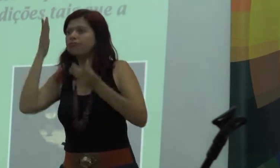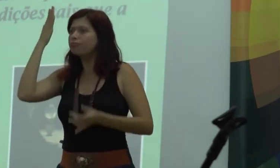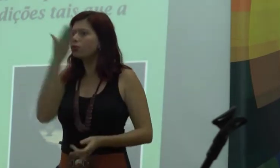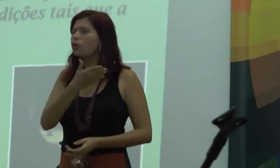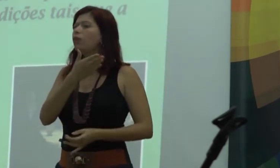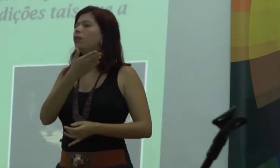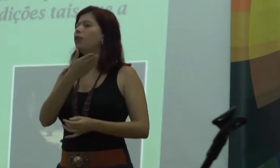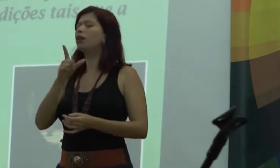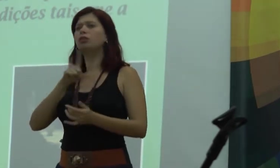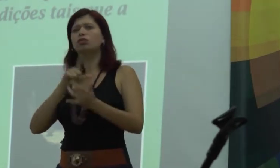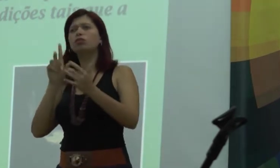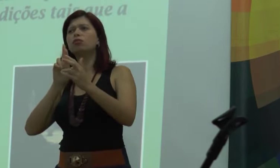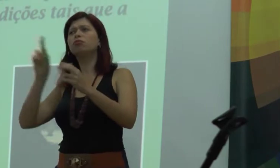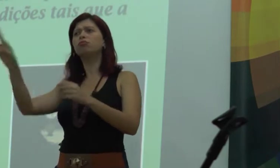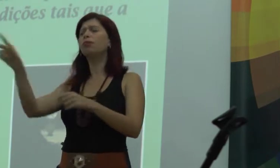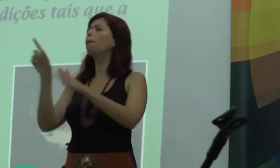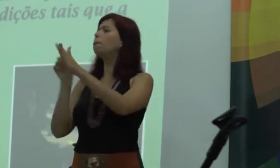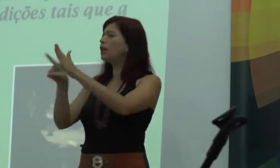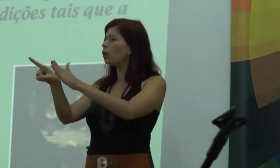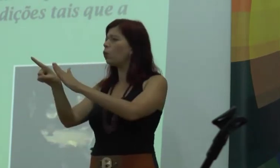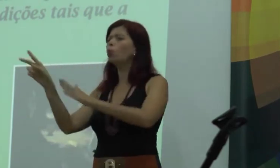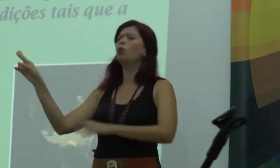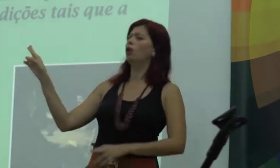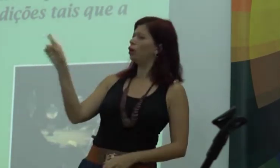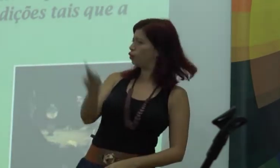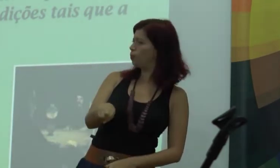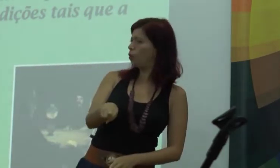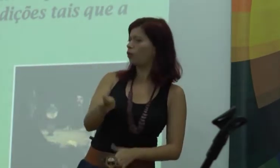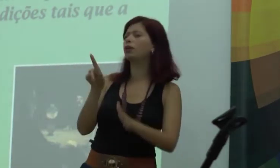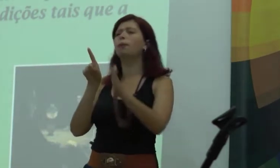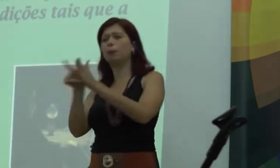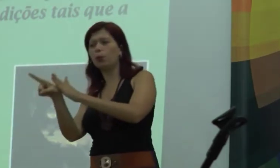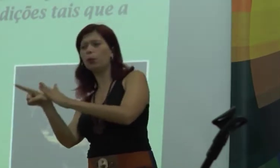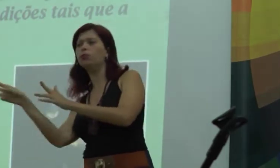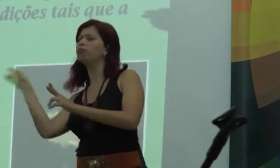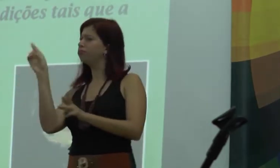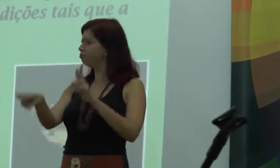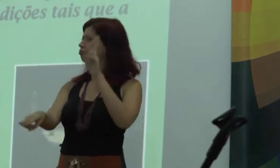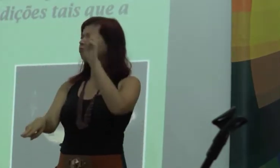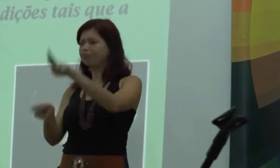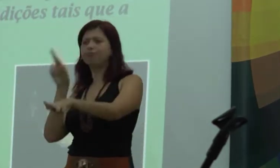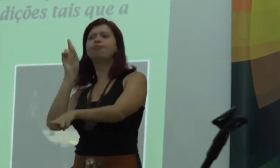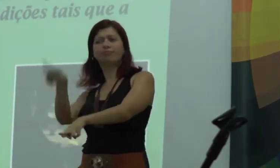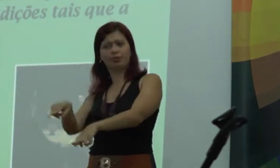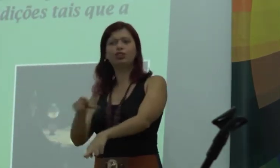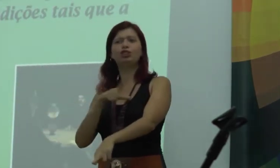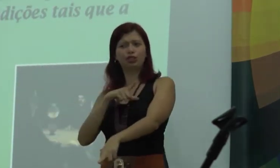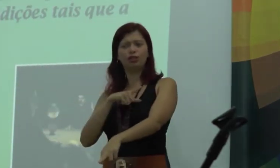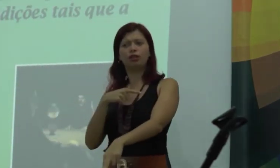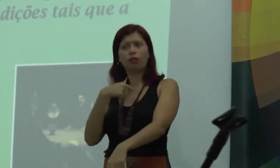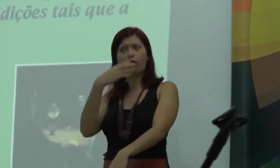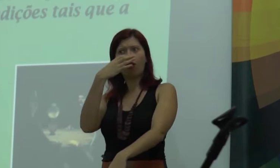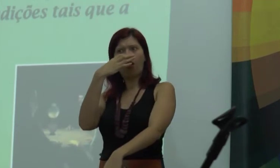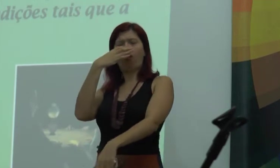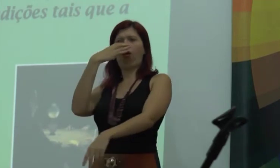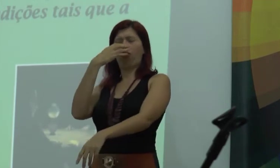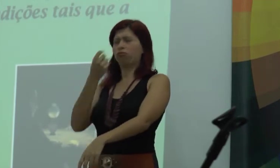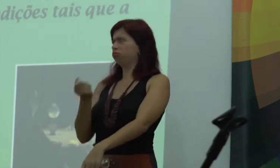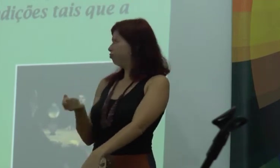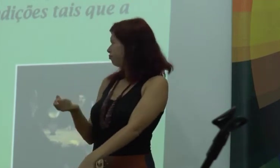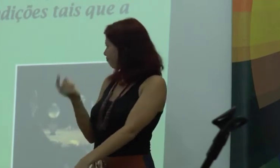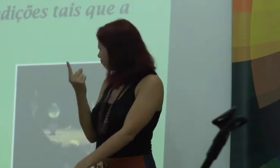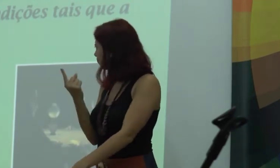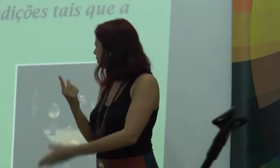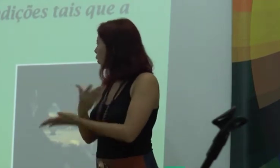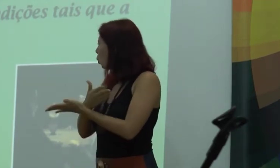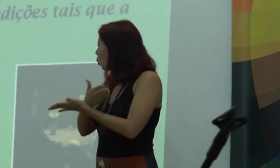E eles então vivenciaram, eles presenciaram que quando perguntava, a mesa respondia,